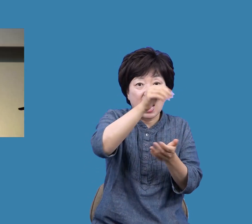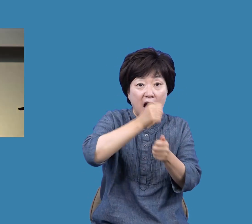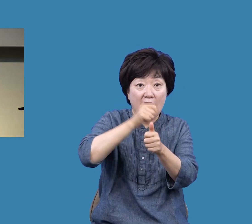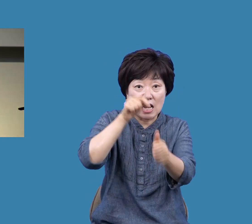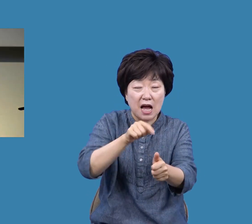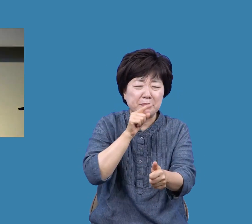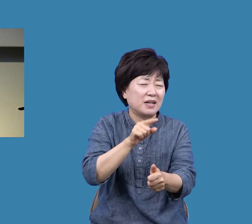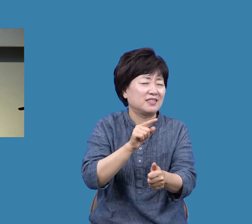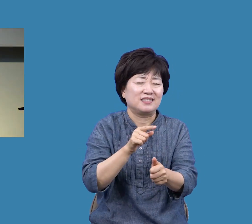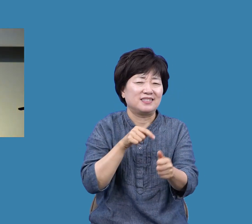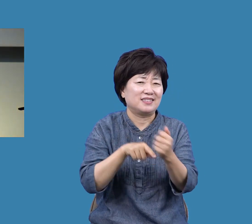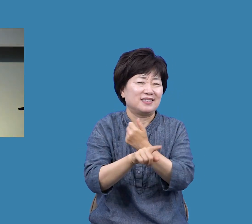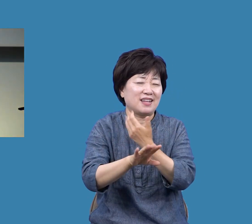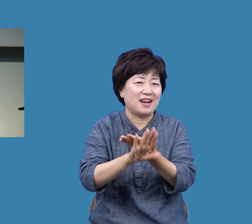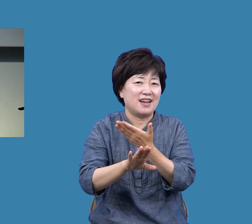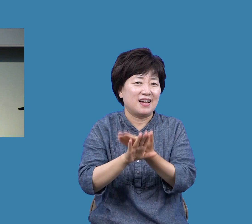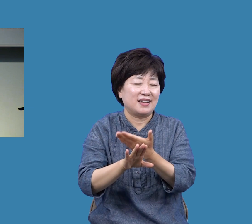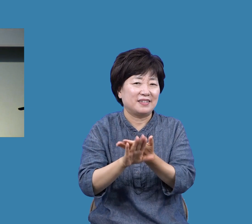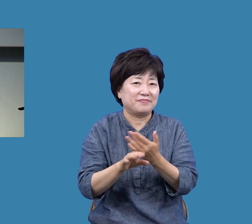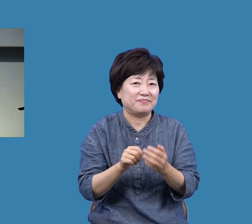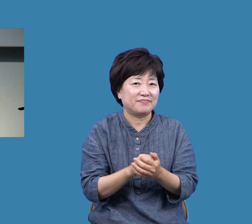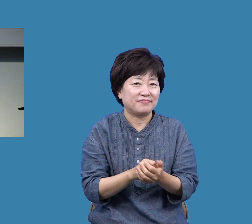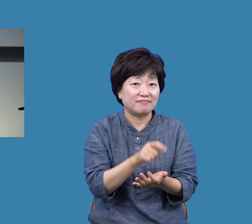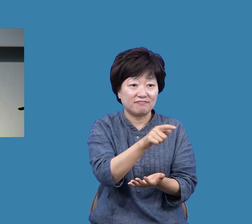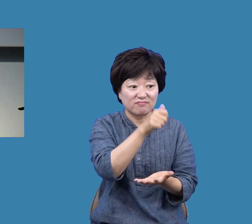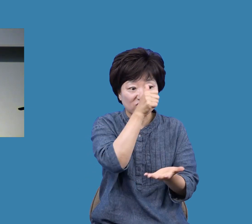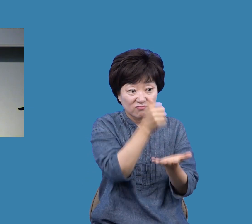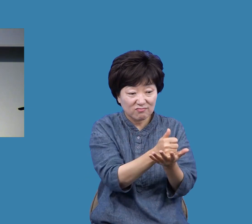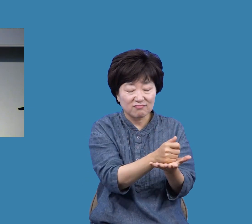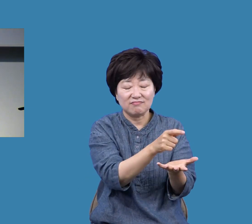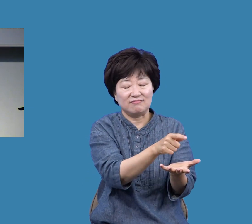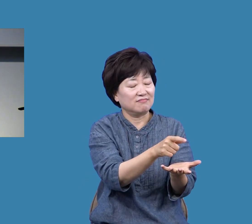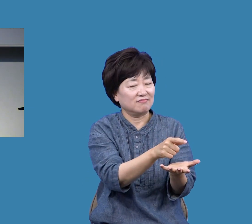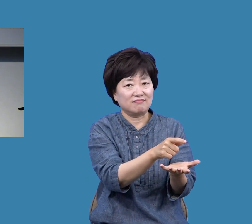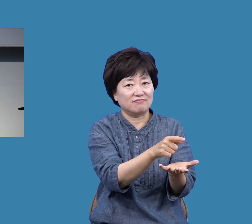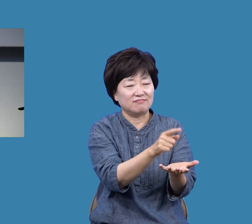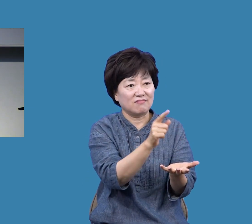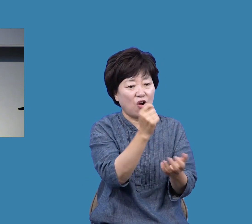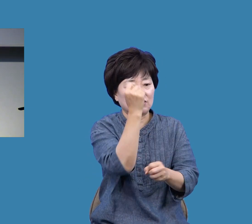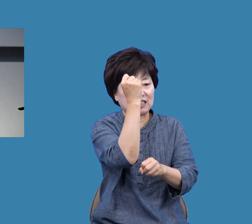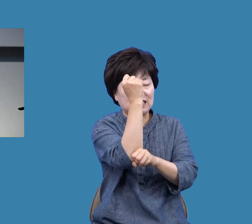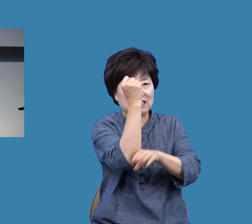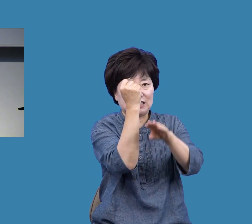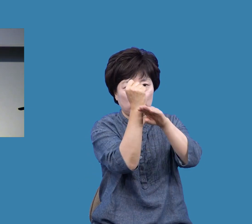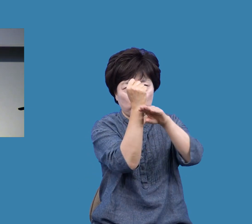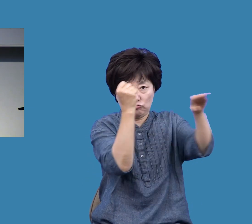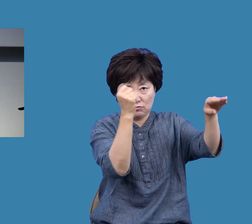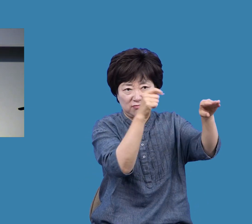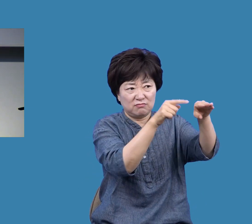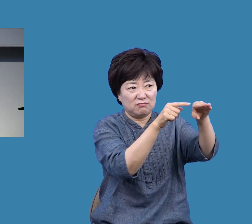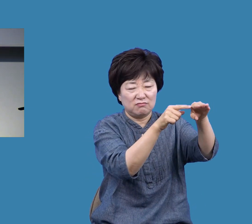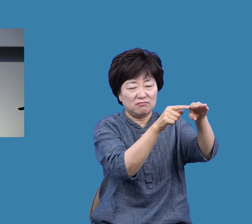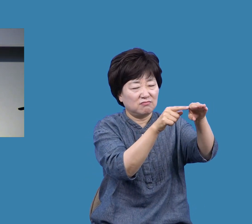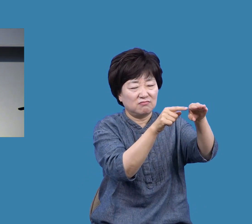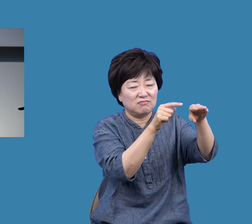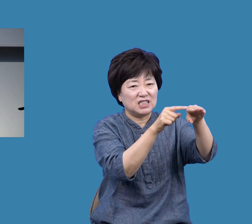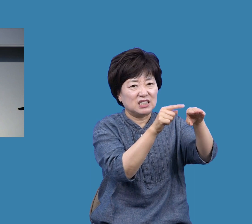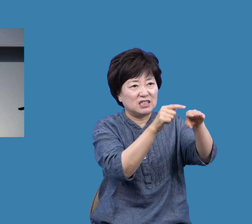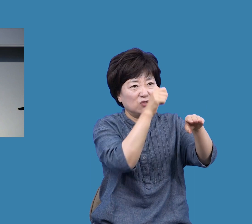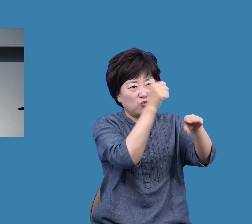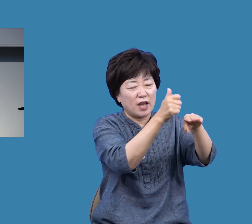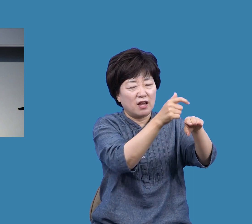바울이 여러 번 얘기했고, 이 정도의 죄는 교회 안에 허락하면 안 돼 했던 어떤 그런 거거든요. 이게 뭐냐면